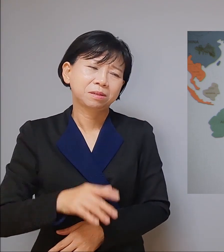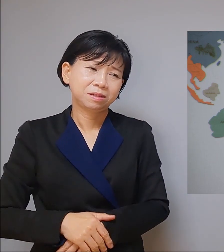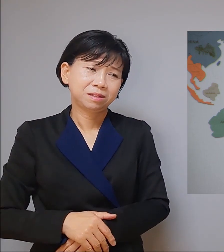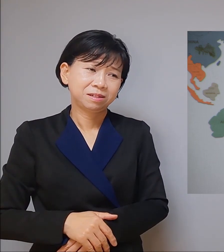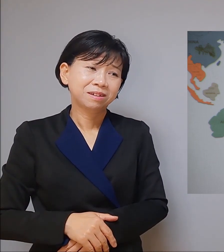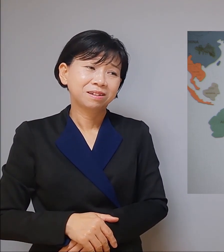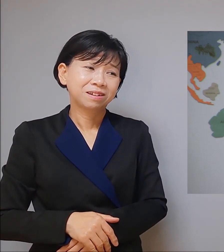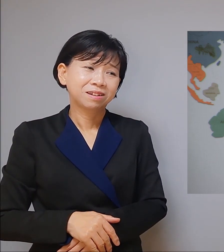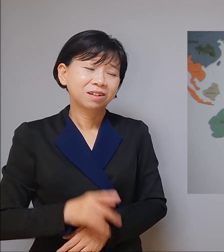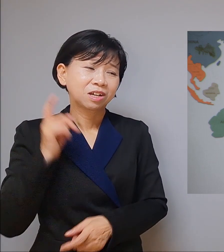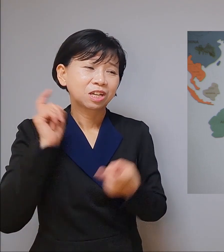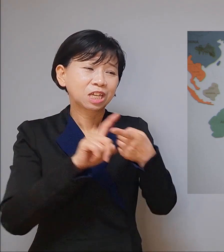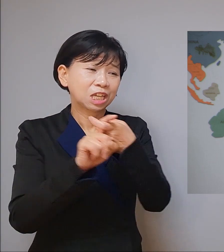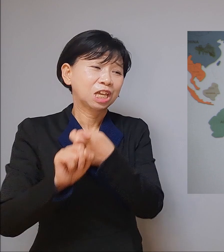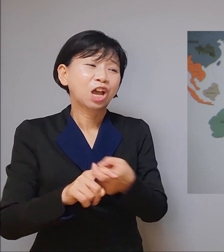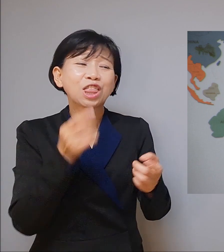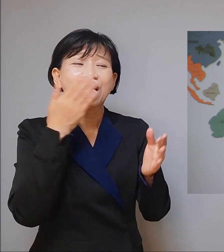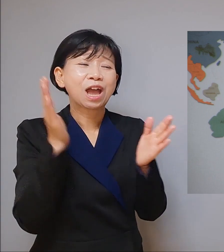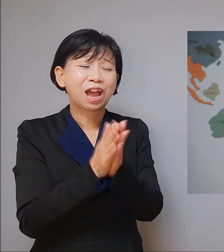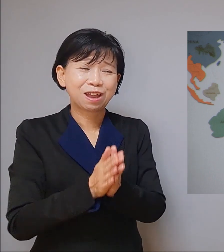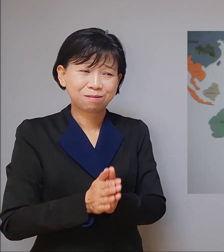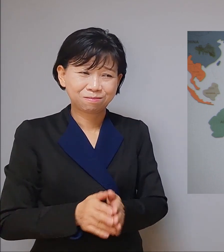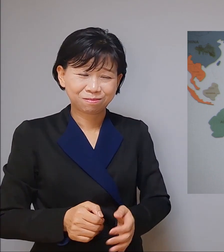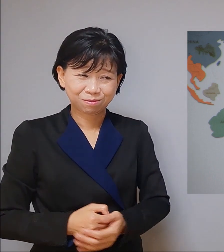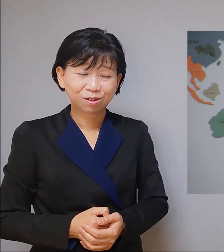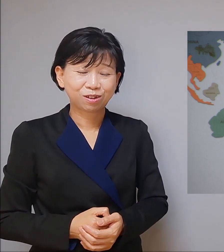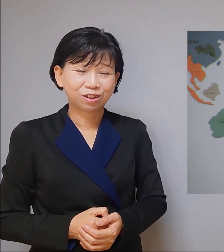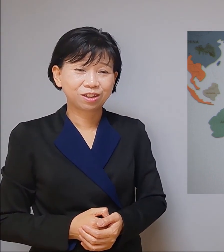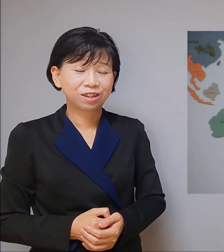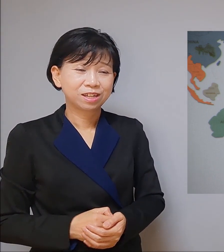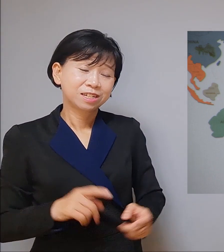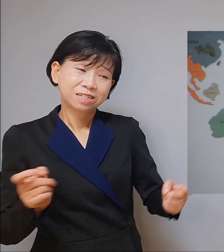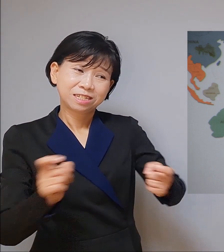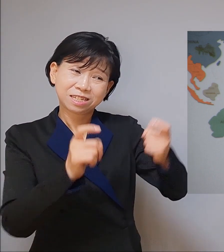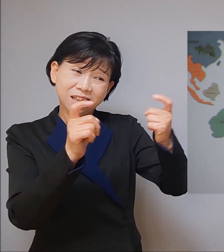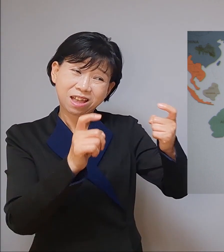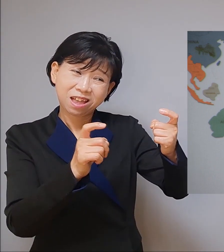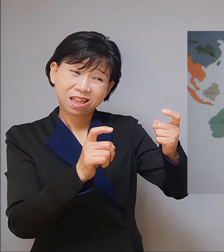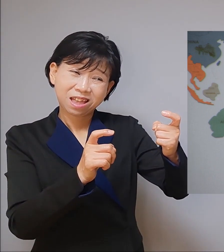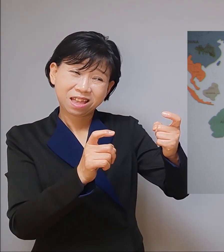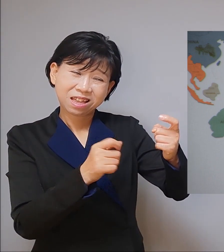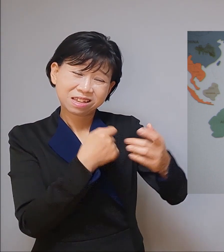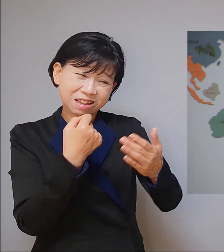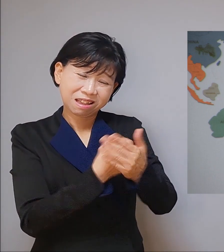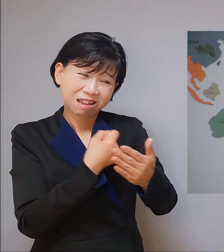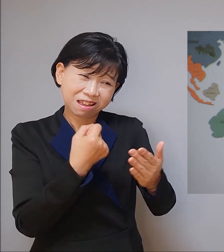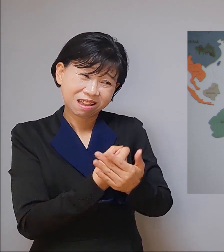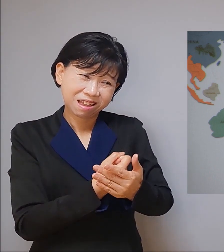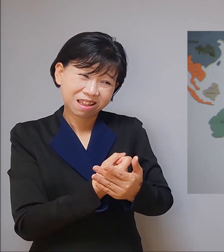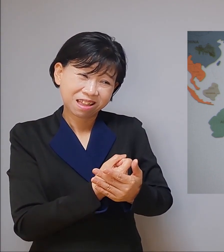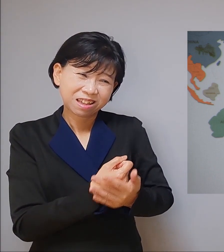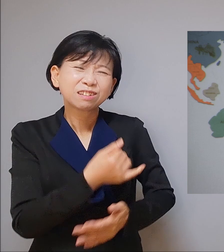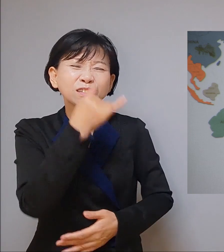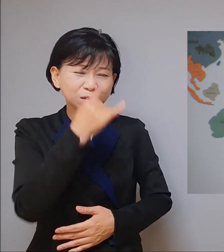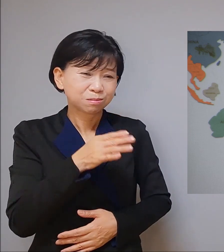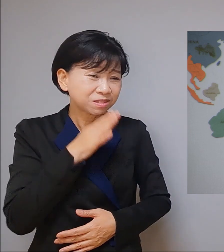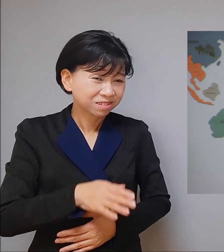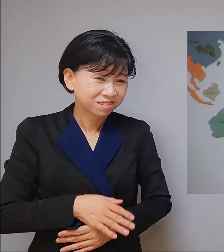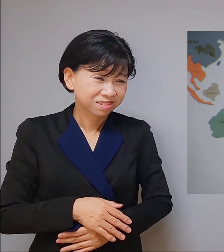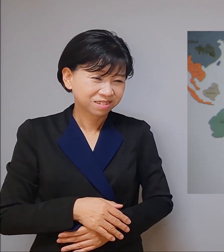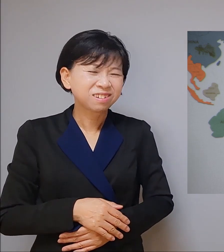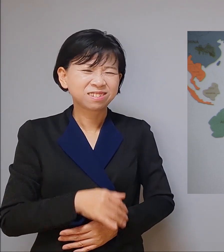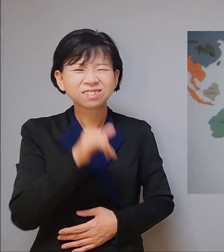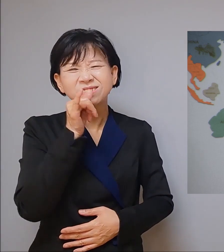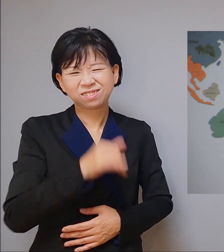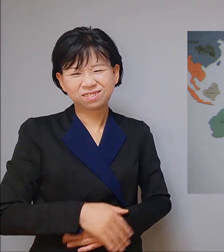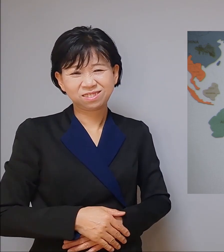연합입니다. 싸울 일, 열받을 일, 속상한 일 없을까요? 왜